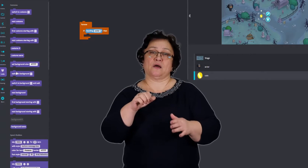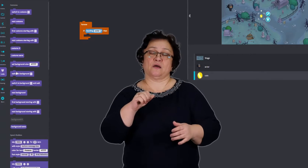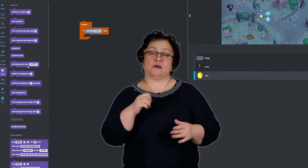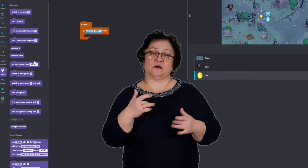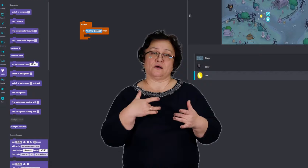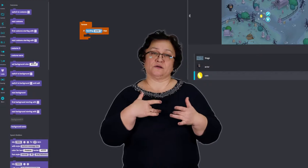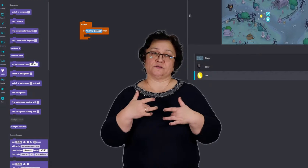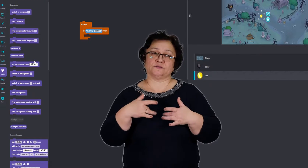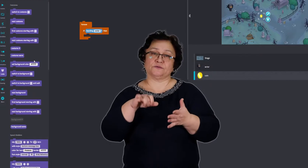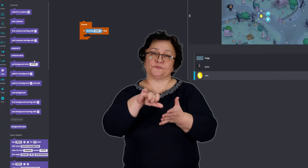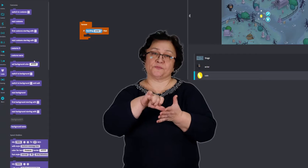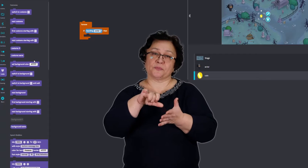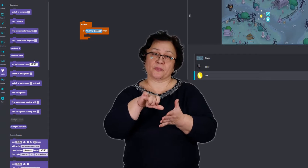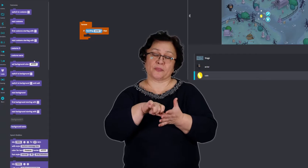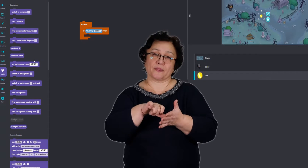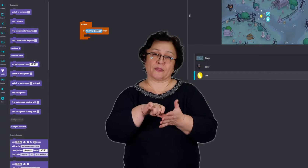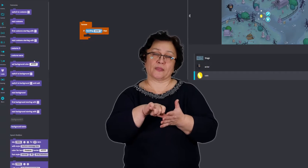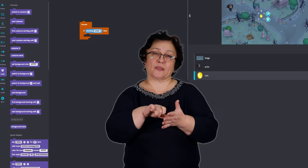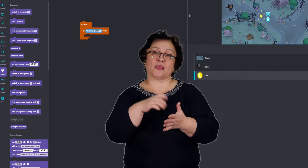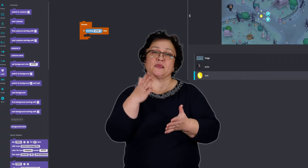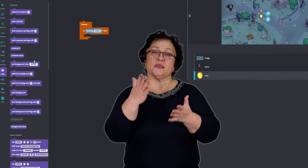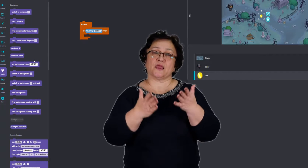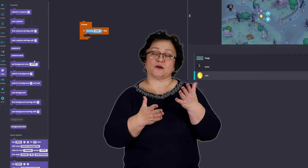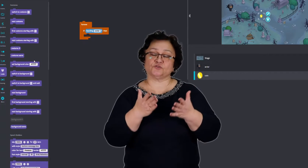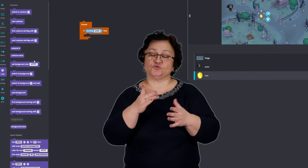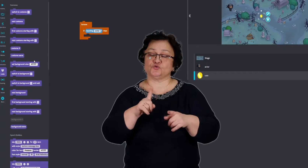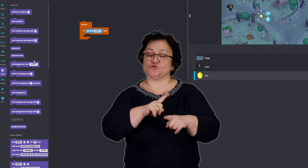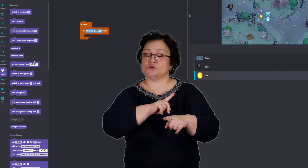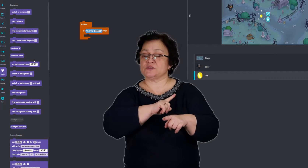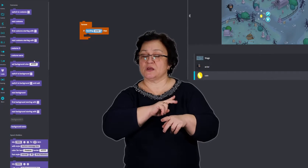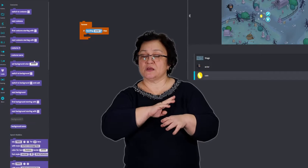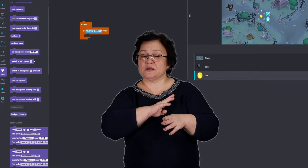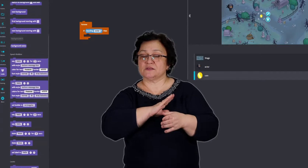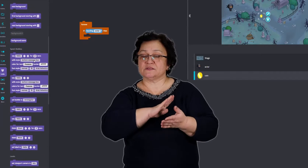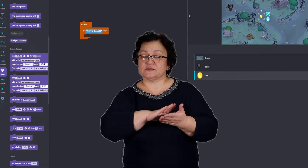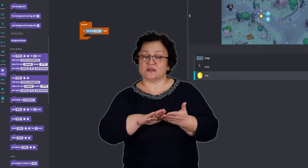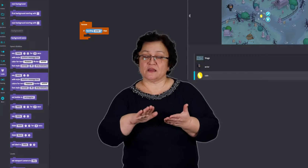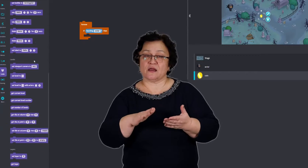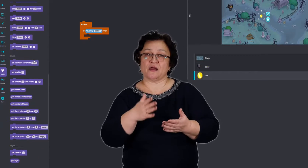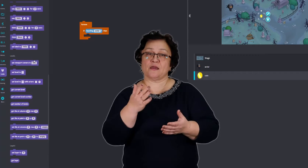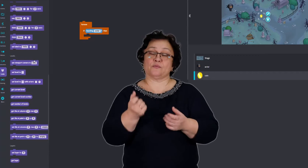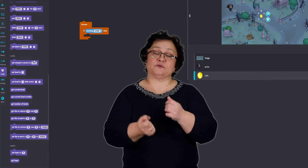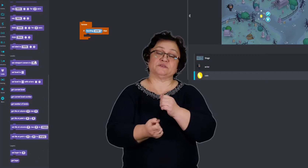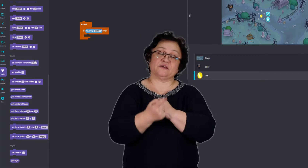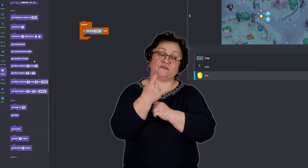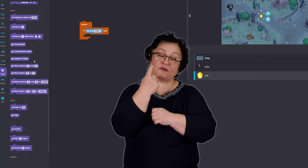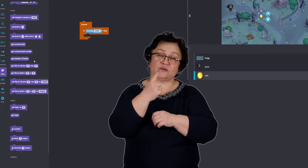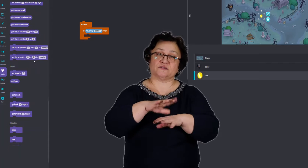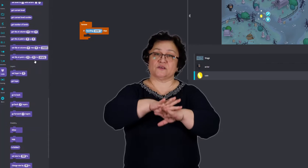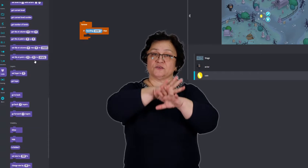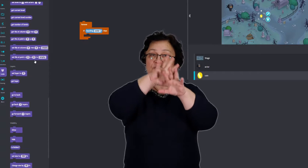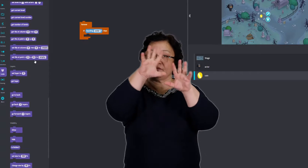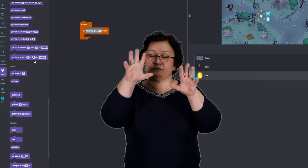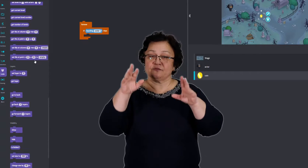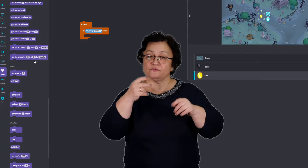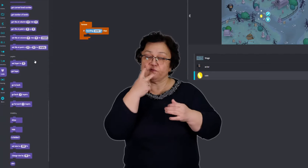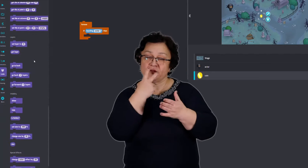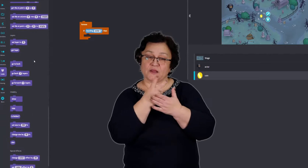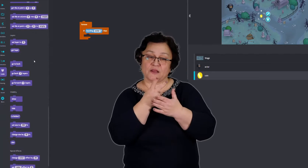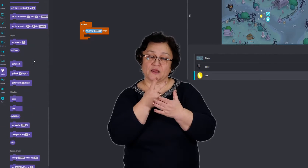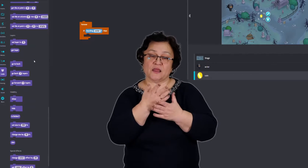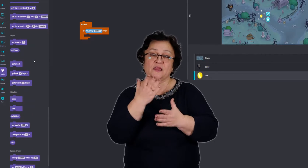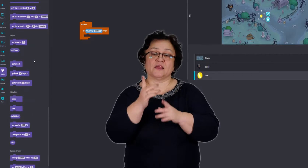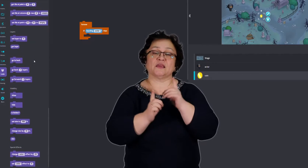– це зовнішній вигляд. Якщо щось зникає або з'являється, то це зовнішній вигляд,